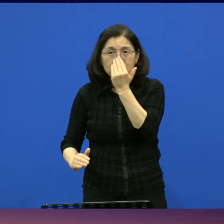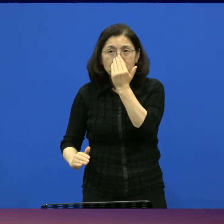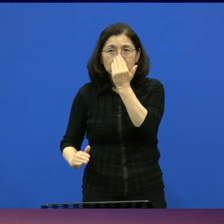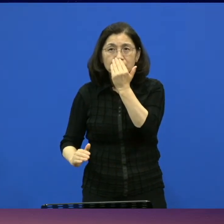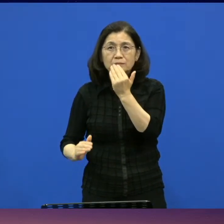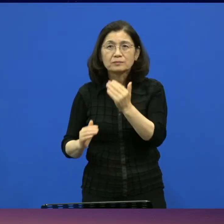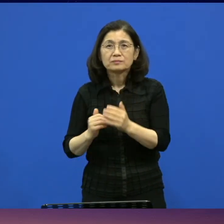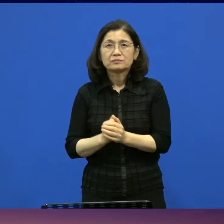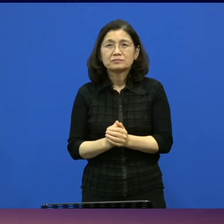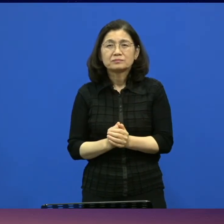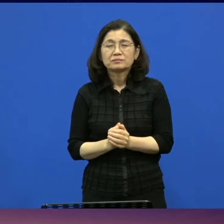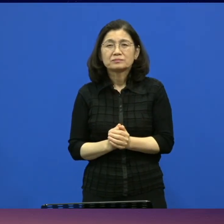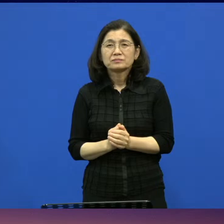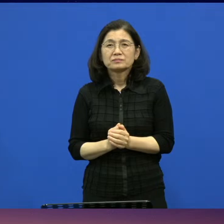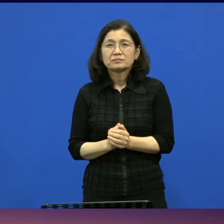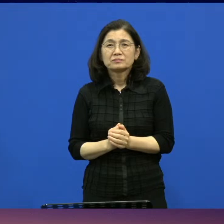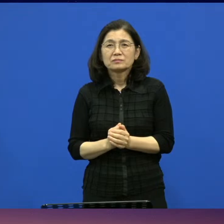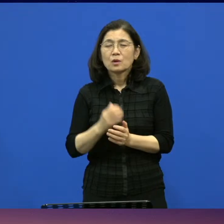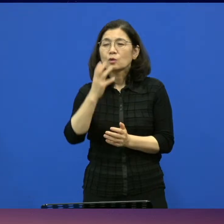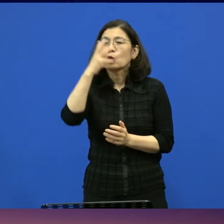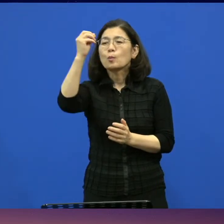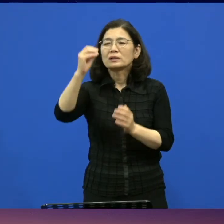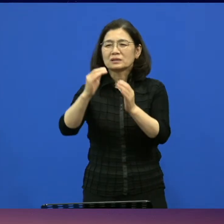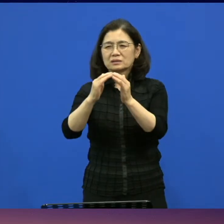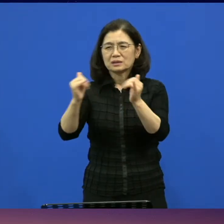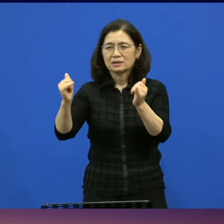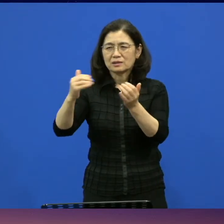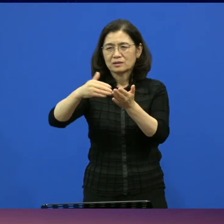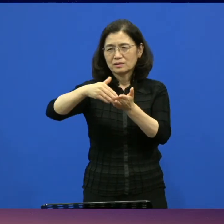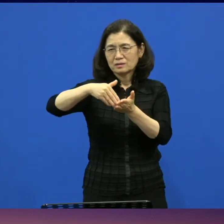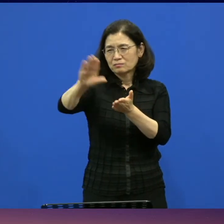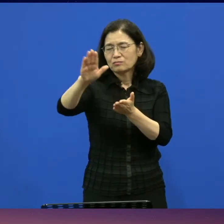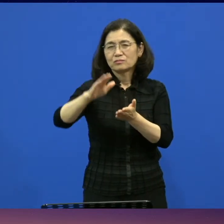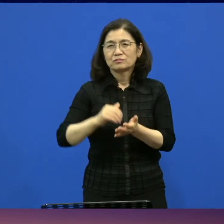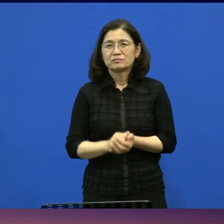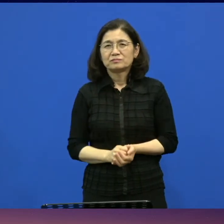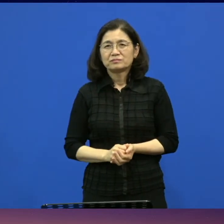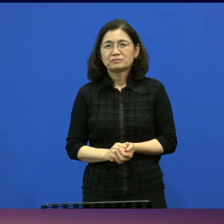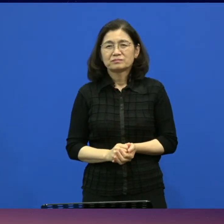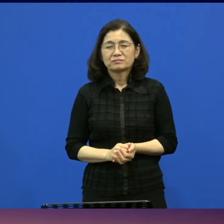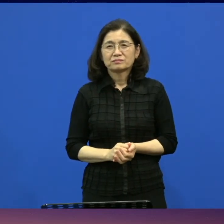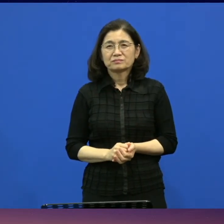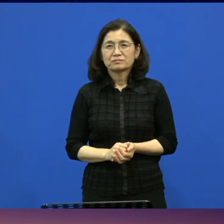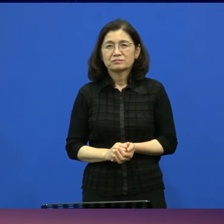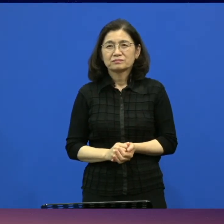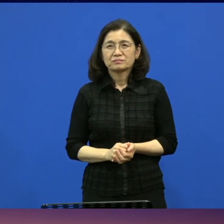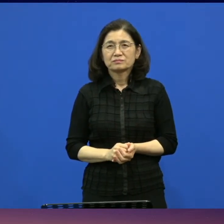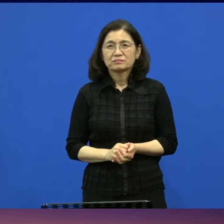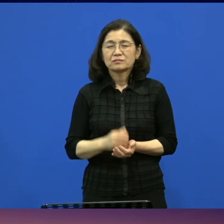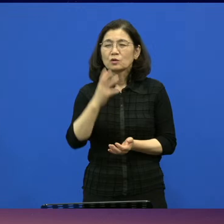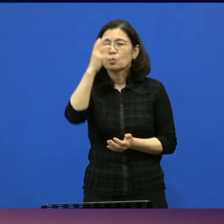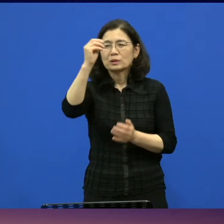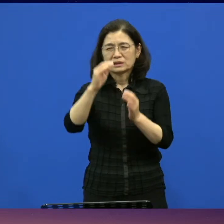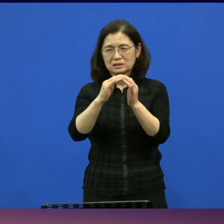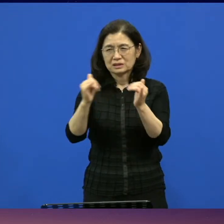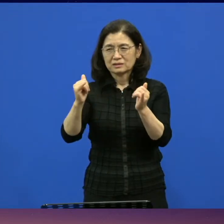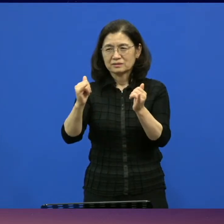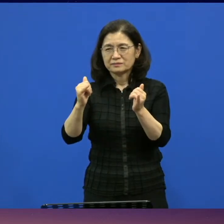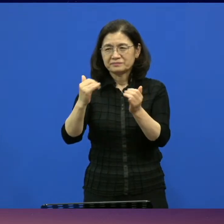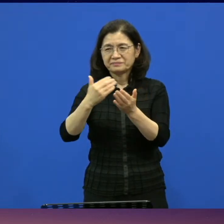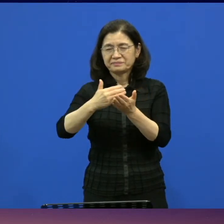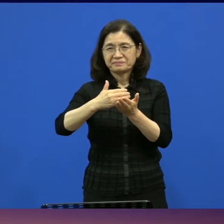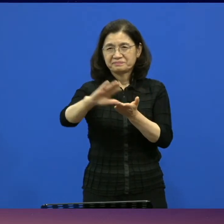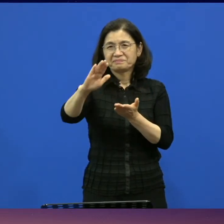이거 여러분 굉장히 심각한 언어예요. 하나님이 물리치신다는 거예요. 누구를? 교만한 자를.